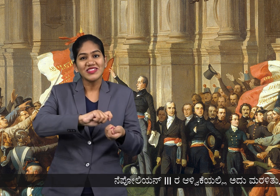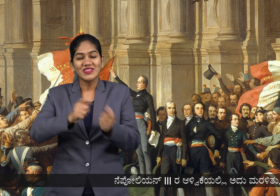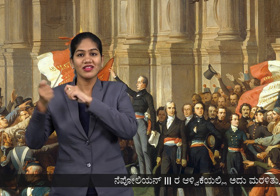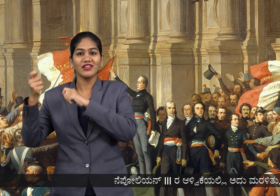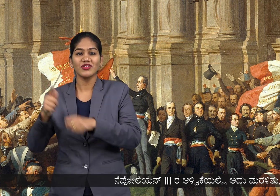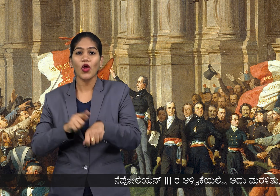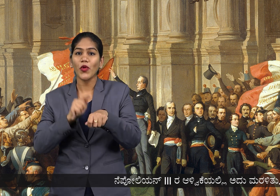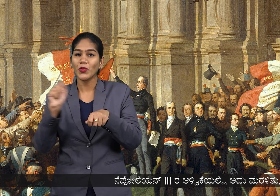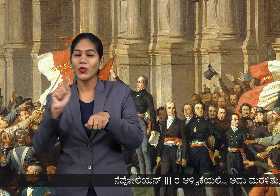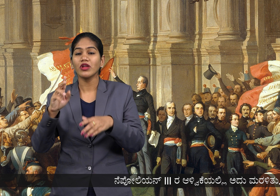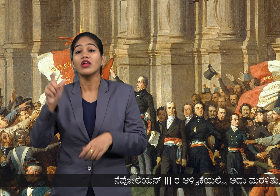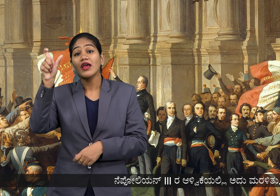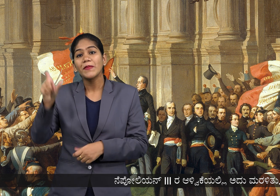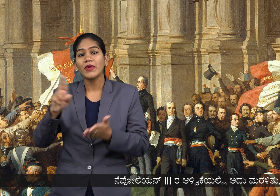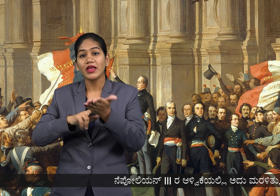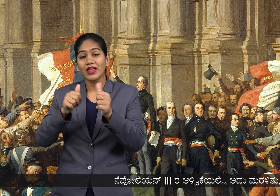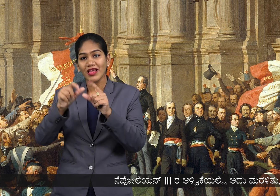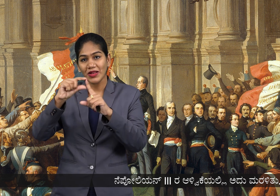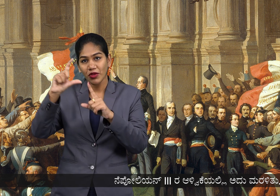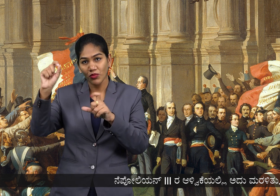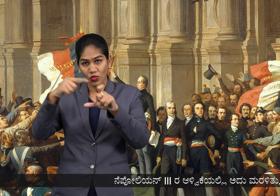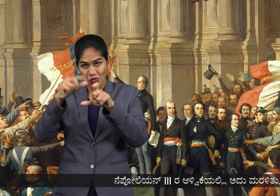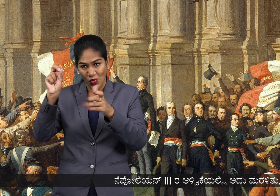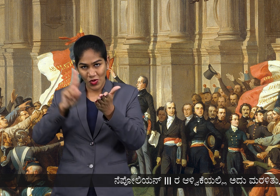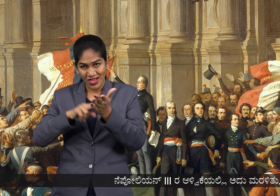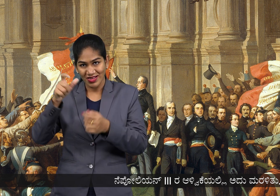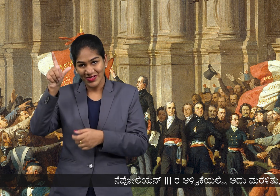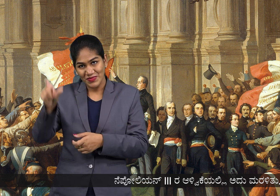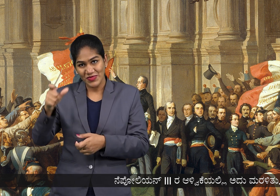ನೆಪೋಲಿಯನ್ ಮೂರರ ಆಳ್ವಿಕೆಯಲ್ಲಿ ಅದು ಮರಳಿತು.